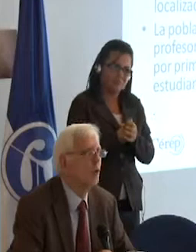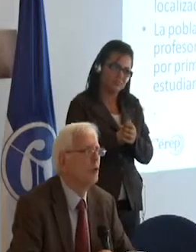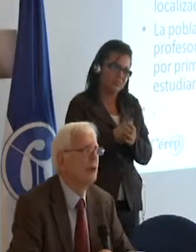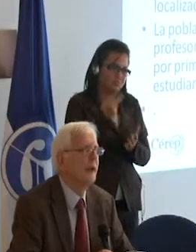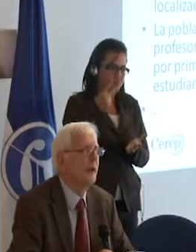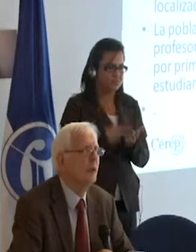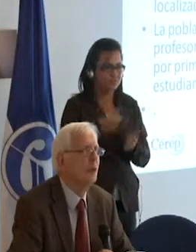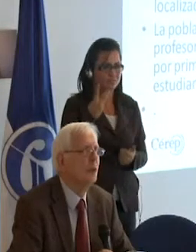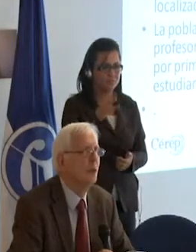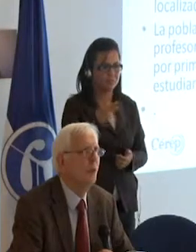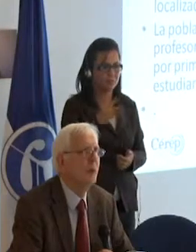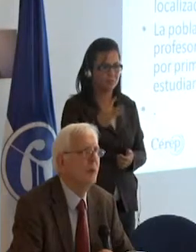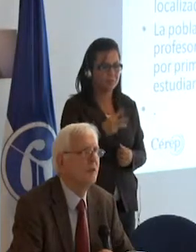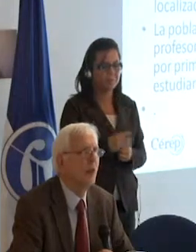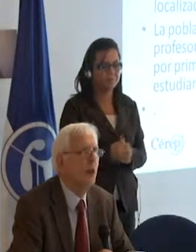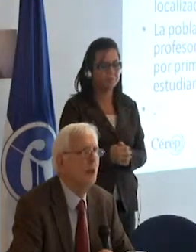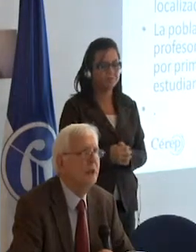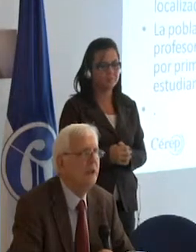2013